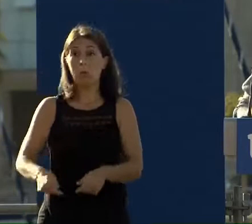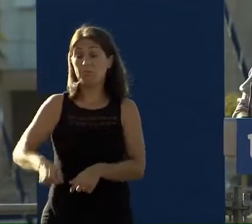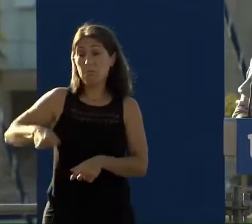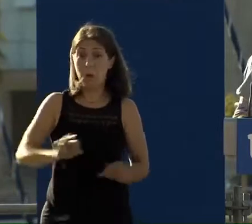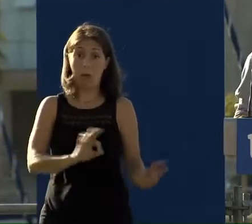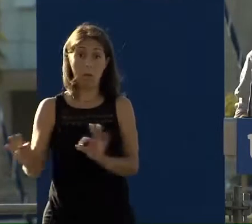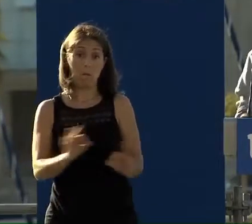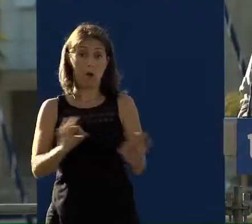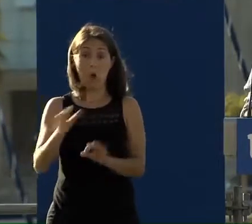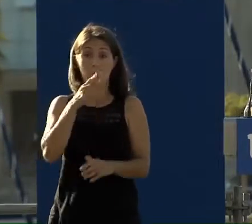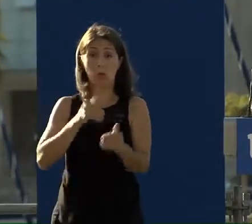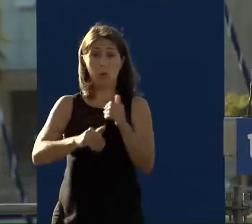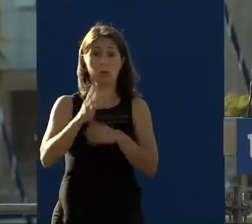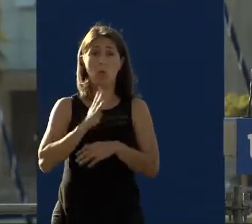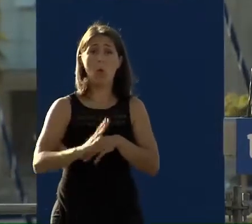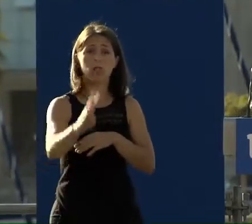a estar os próximos 4 anos.